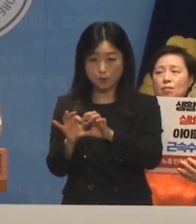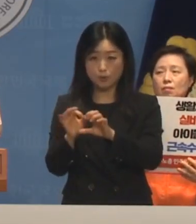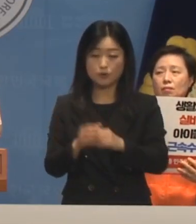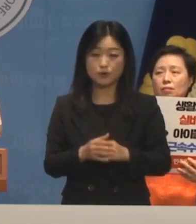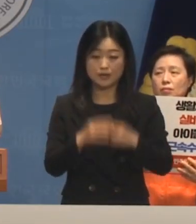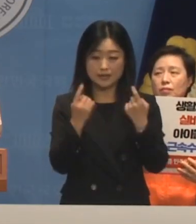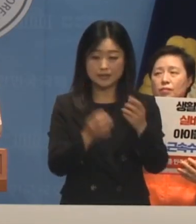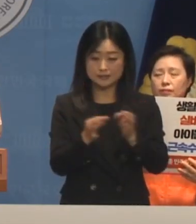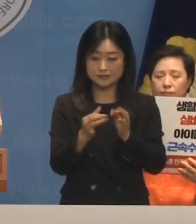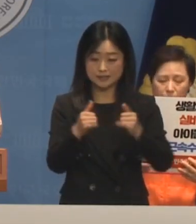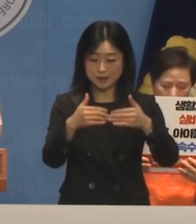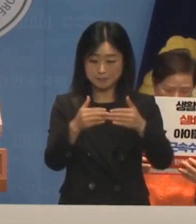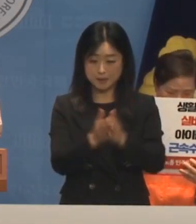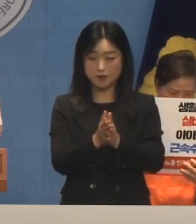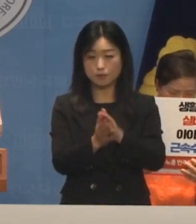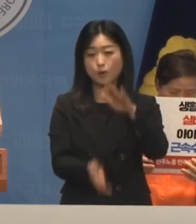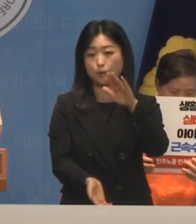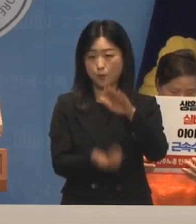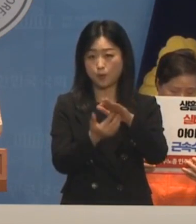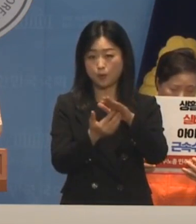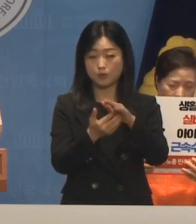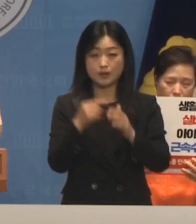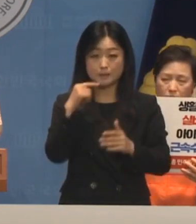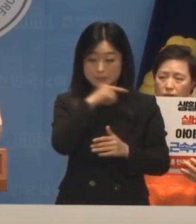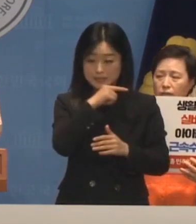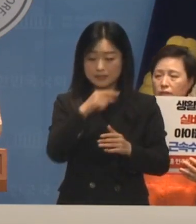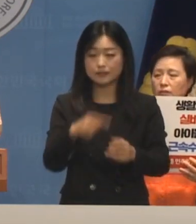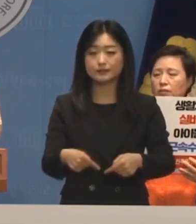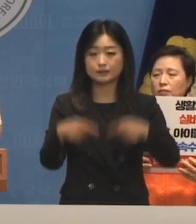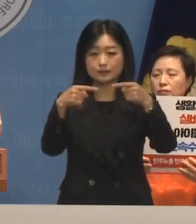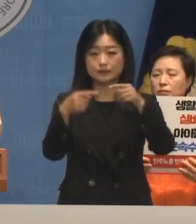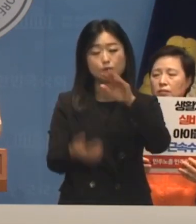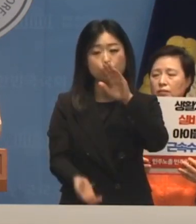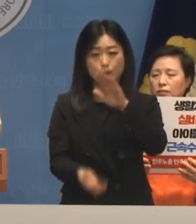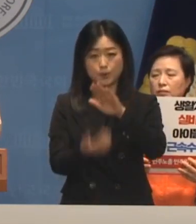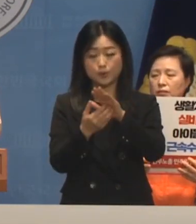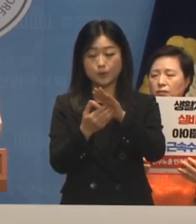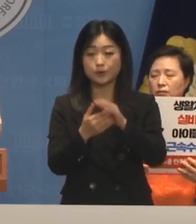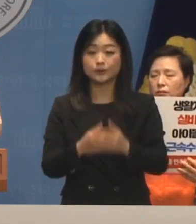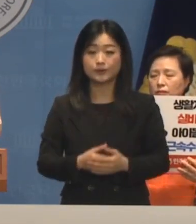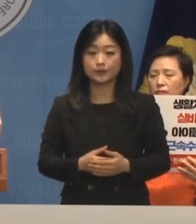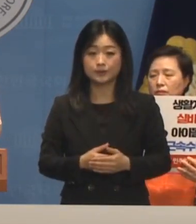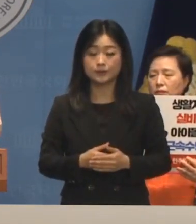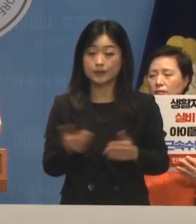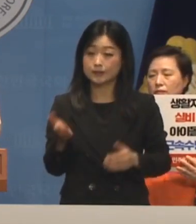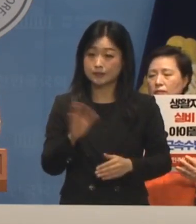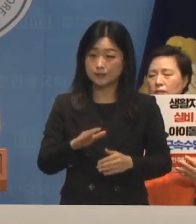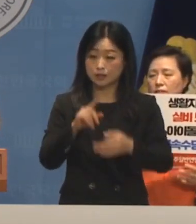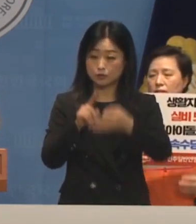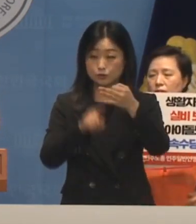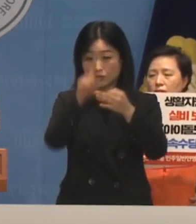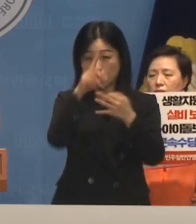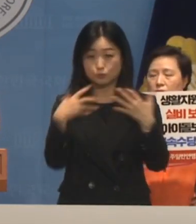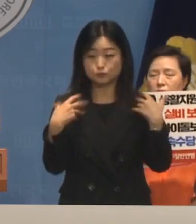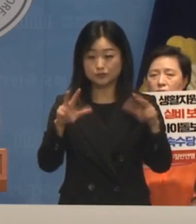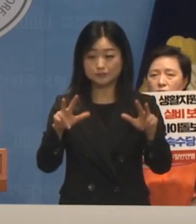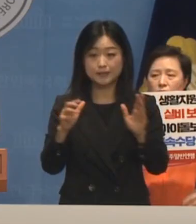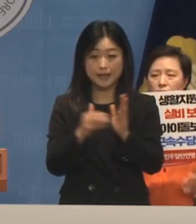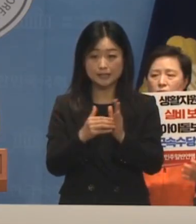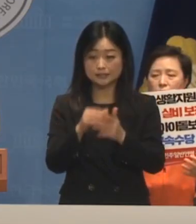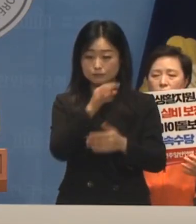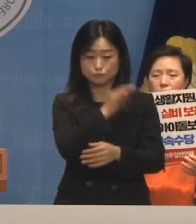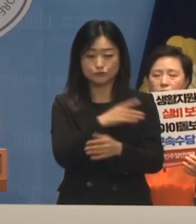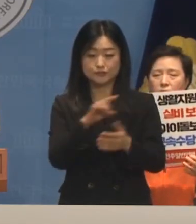최고 수준에 달합니다. 부채는 사상 최대로 증가하고 있습니다. 상황이 이런데도 윤석열 정부는 지금까지 부자